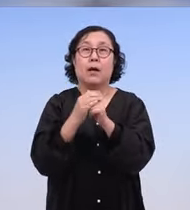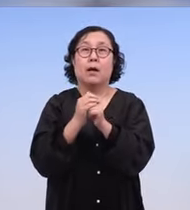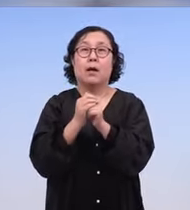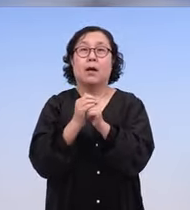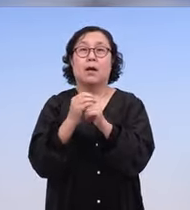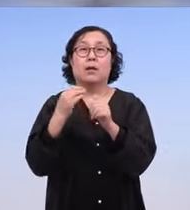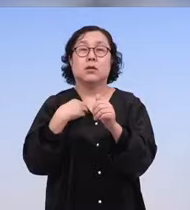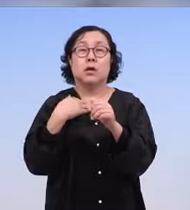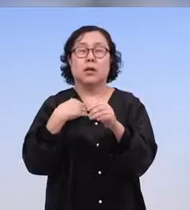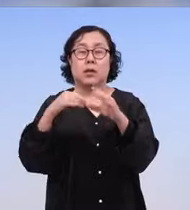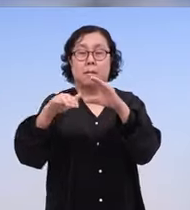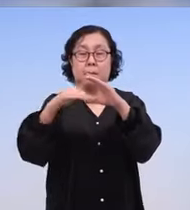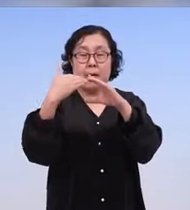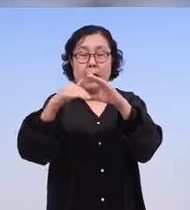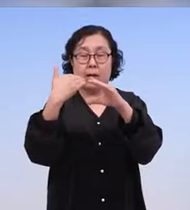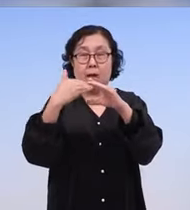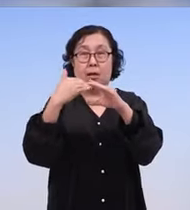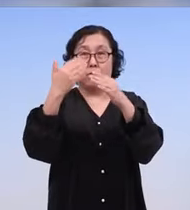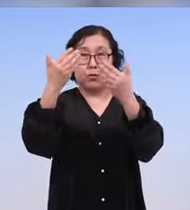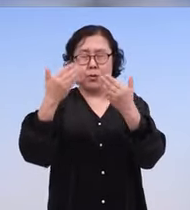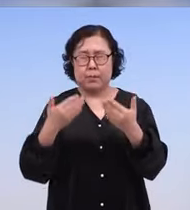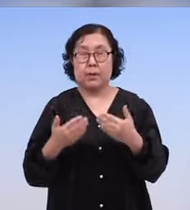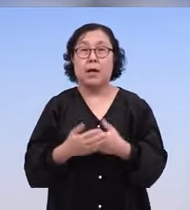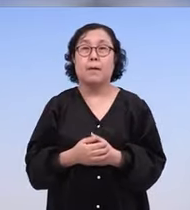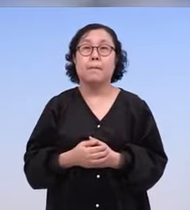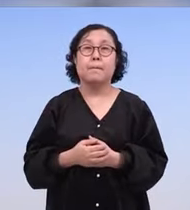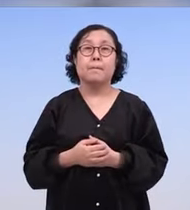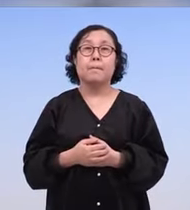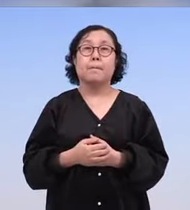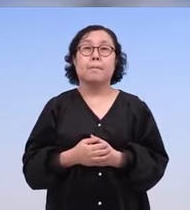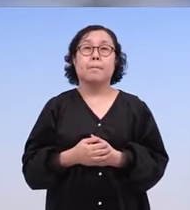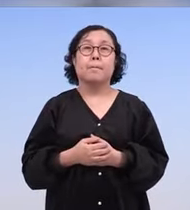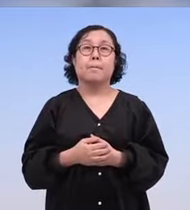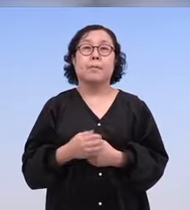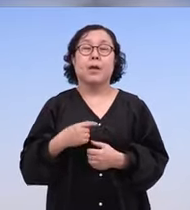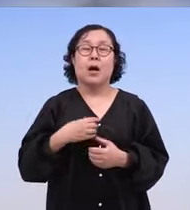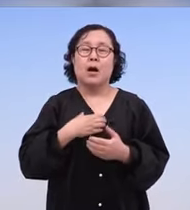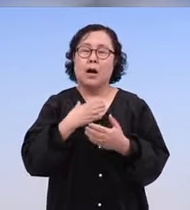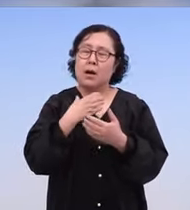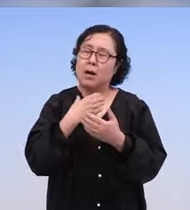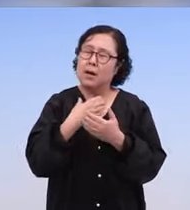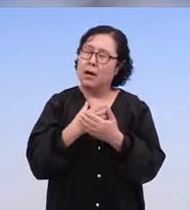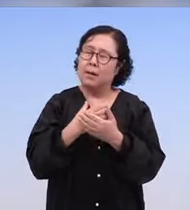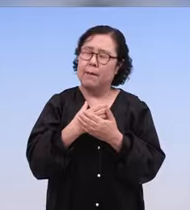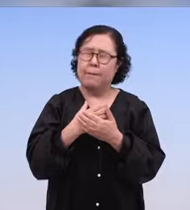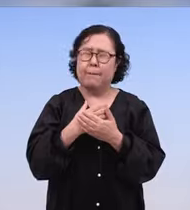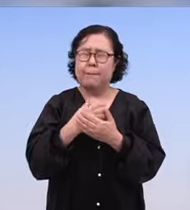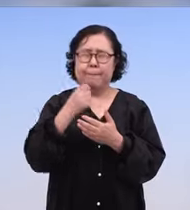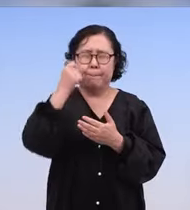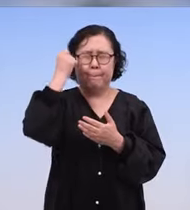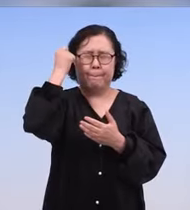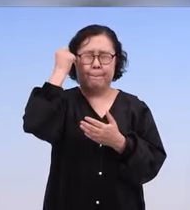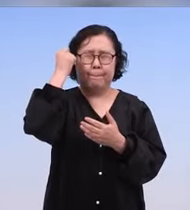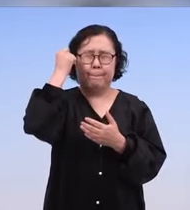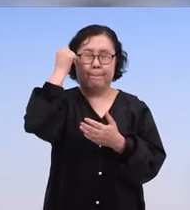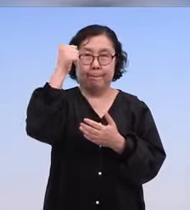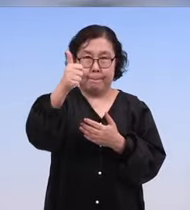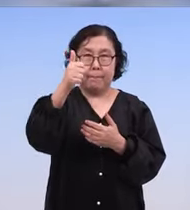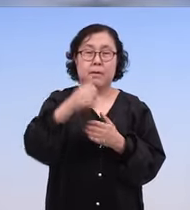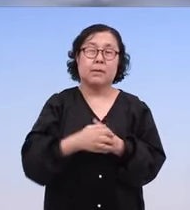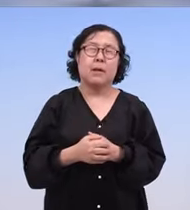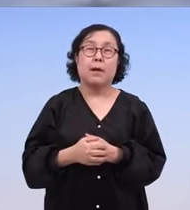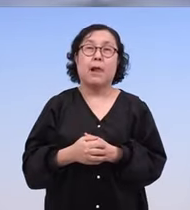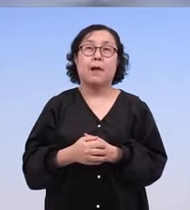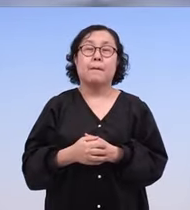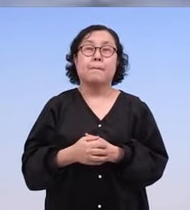저한테 이메일을 편지를 보내왔는데요, 이 감동은 이루 말로 못합니다. 먼저 남편의